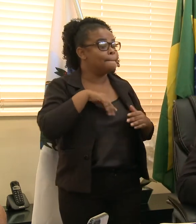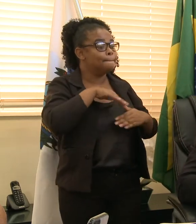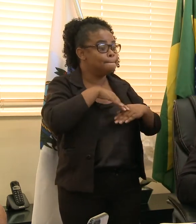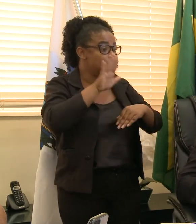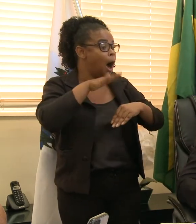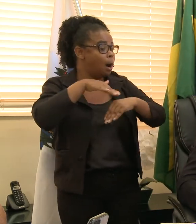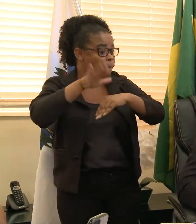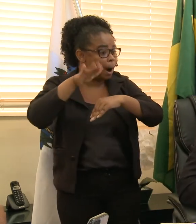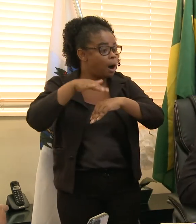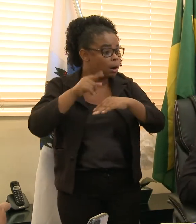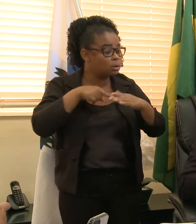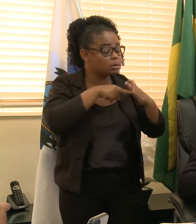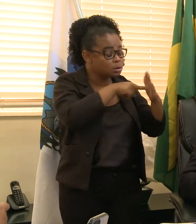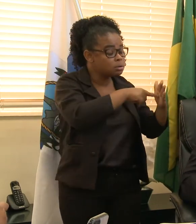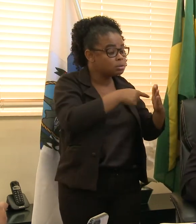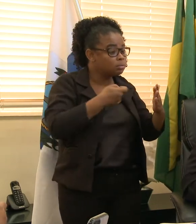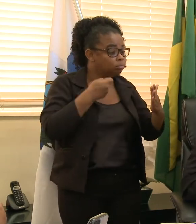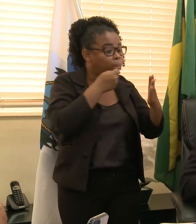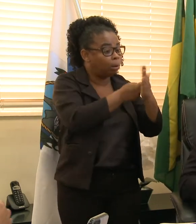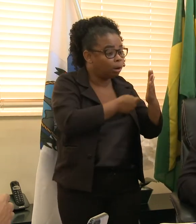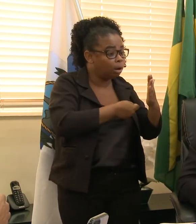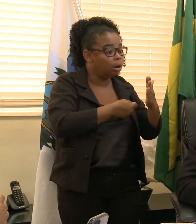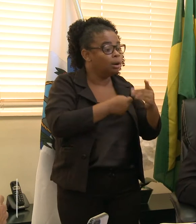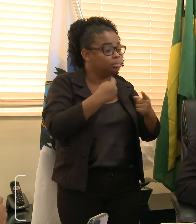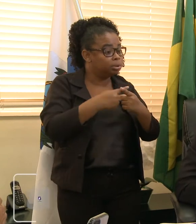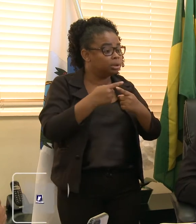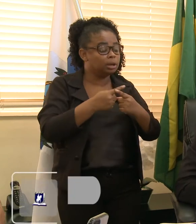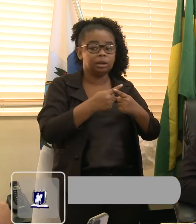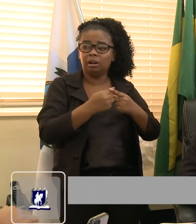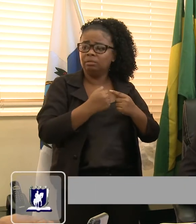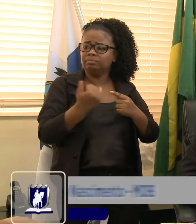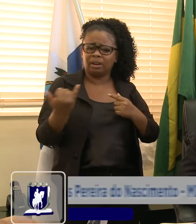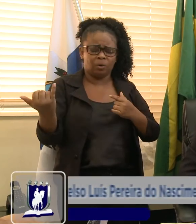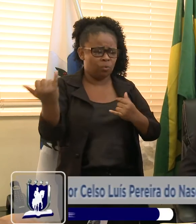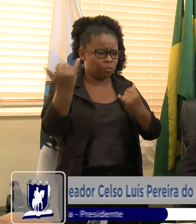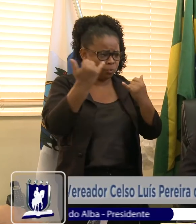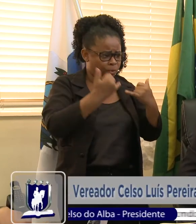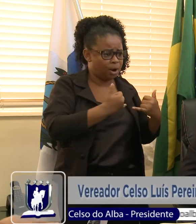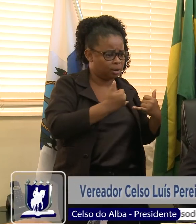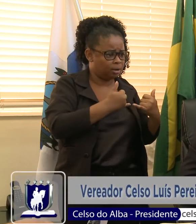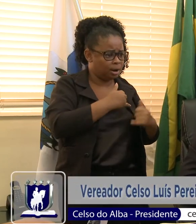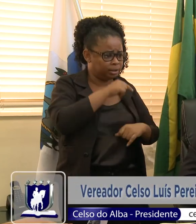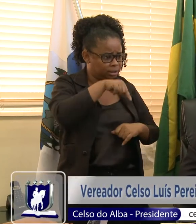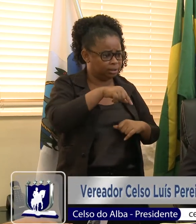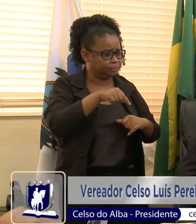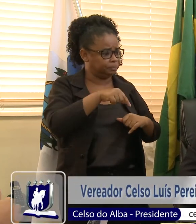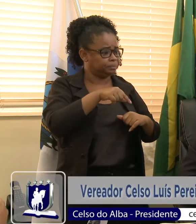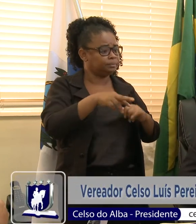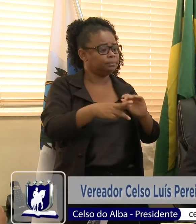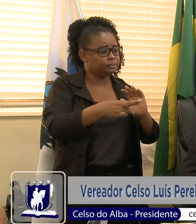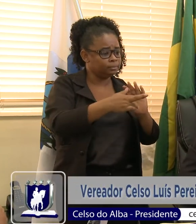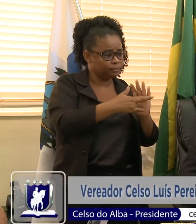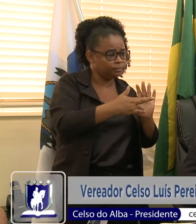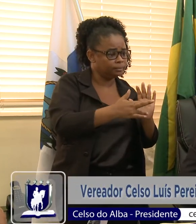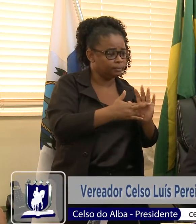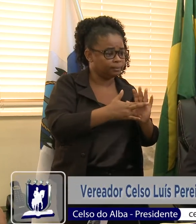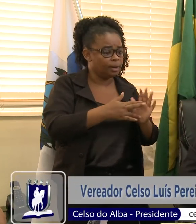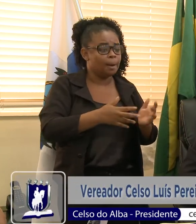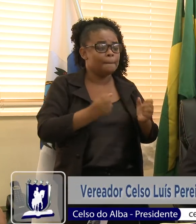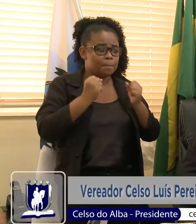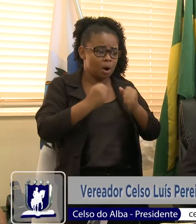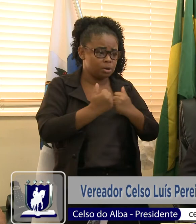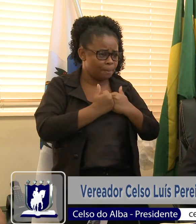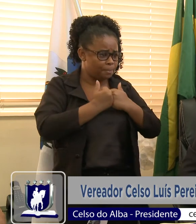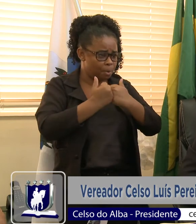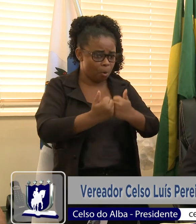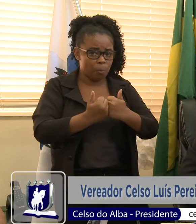estão sendo, estão enviando aqui para a nossa Casa Legislativa. Então, podem contar comigo, vereador Cláudio